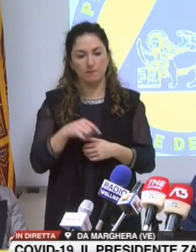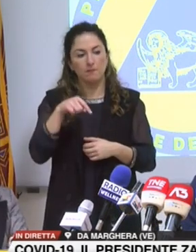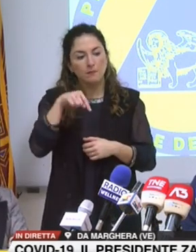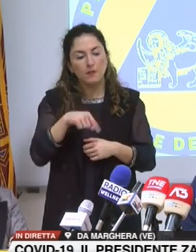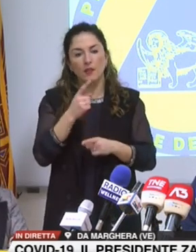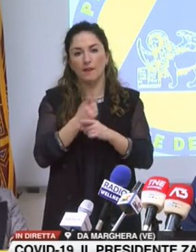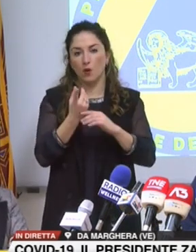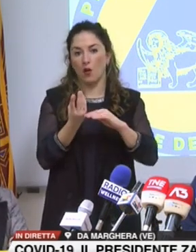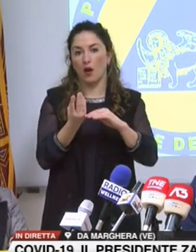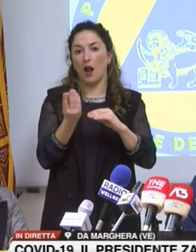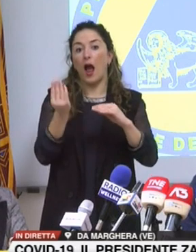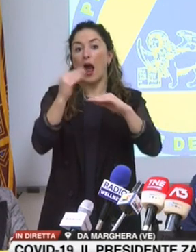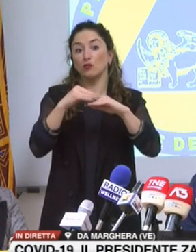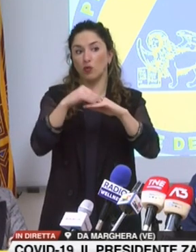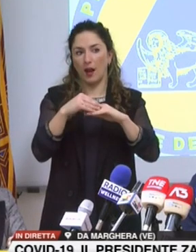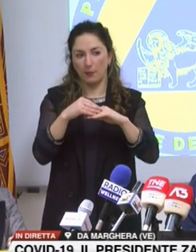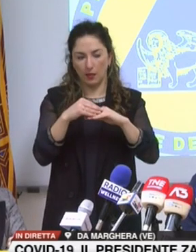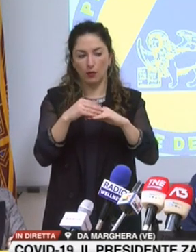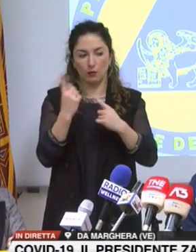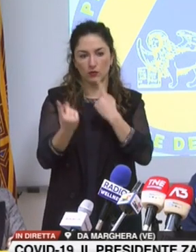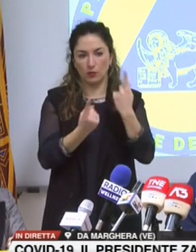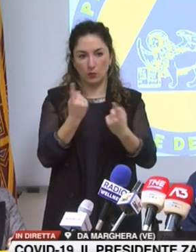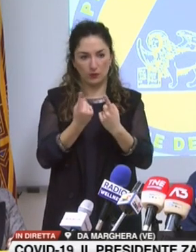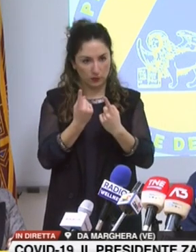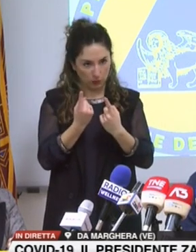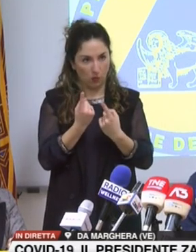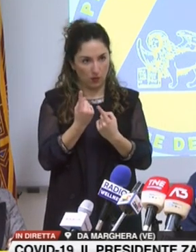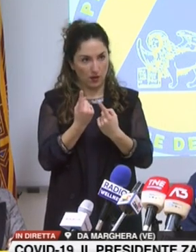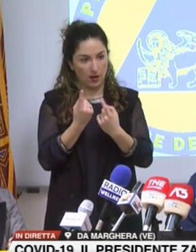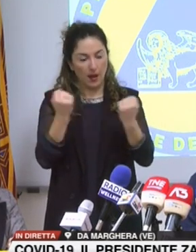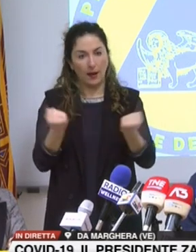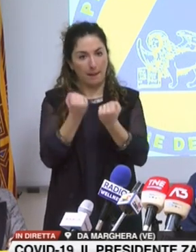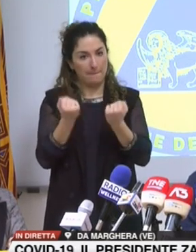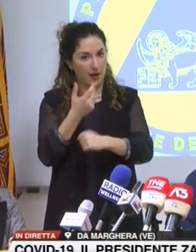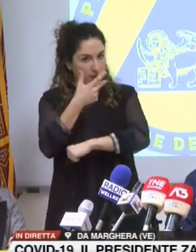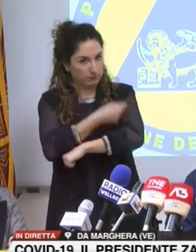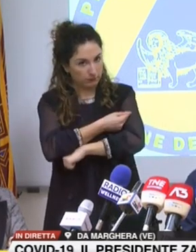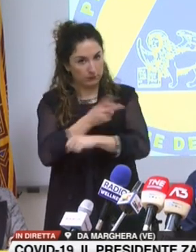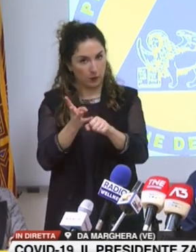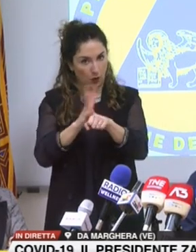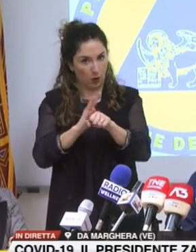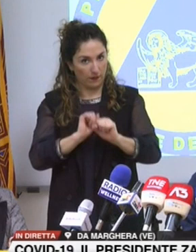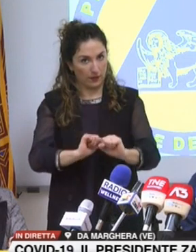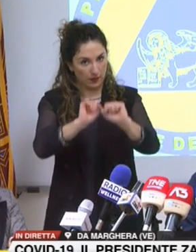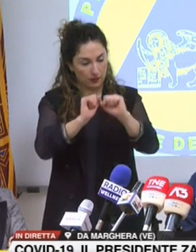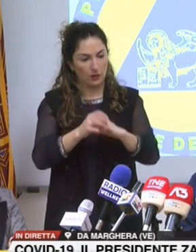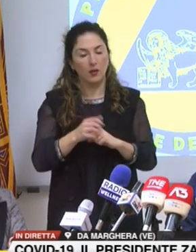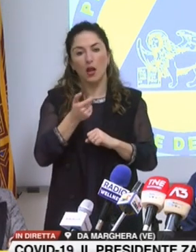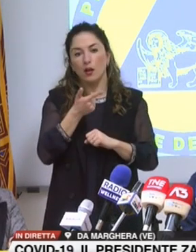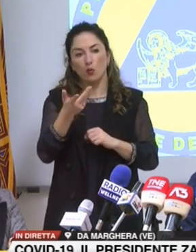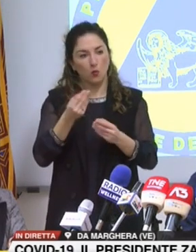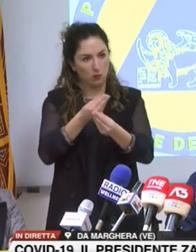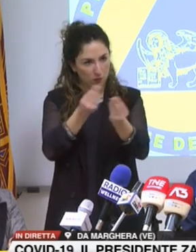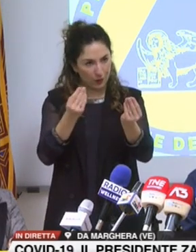doveroso aggiornamento su quello che è lo stato dell'arte della campagna di vaccinazione anti-Covid. Quindi partirei da qualche numero, come ha